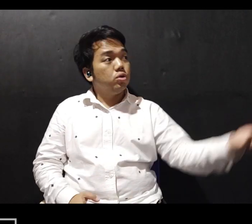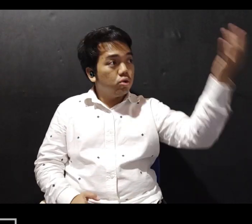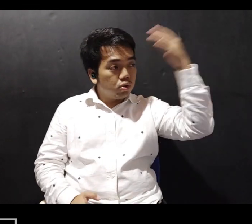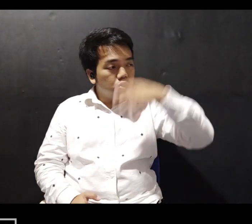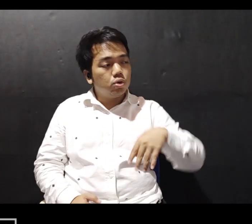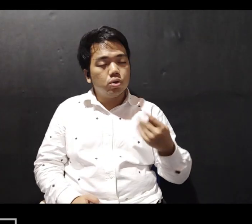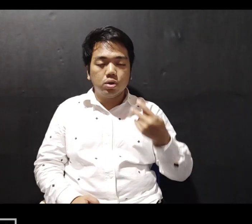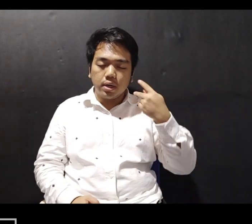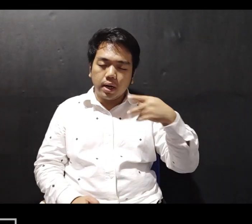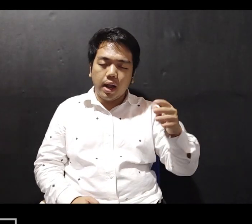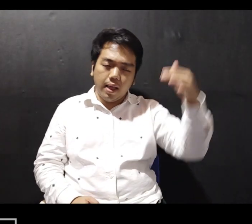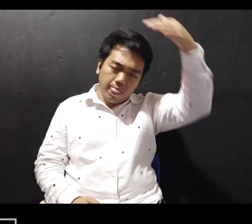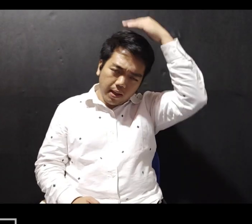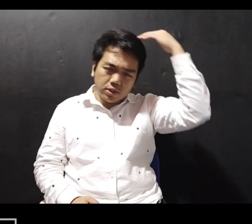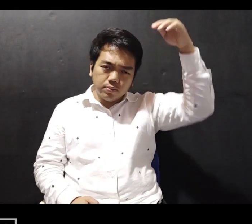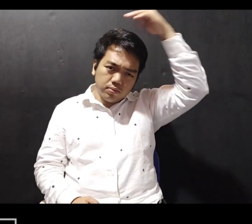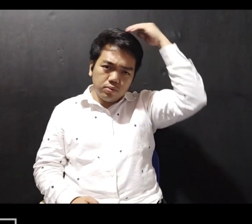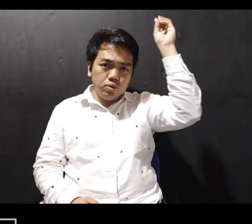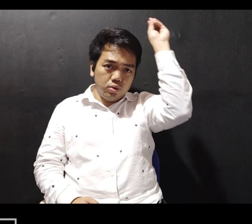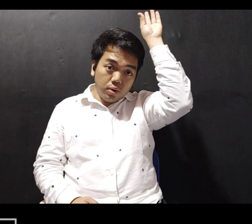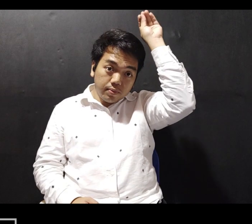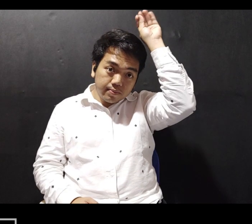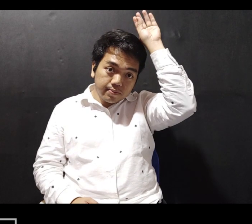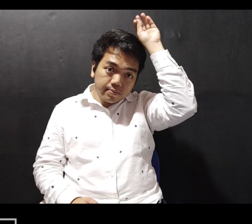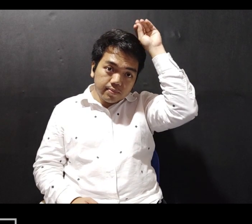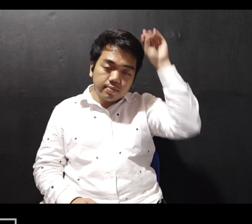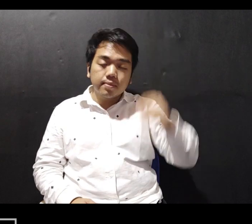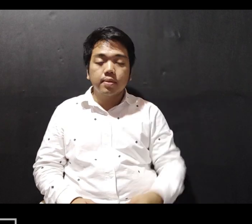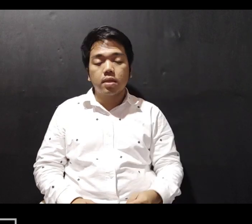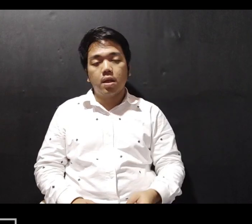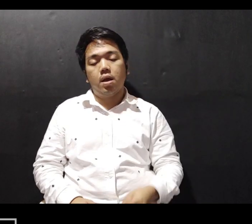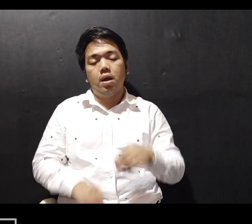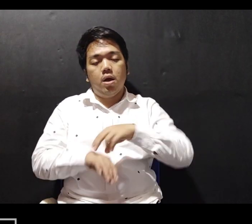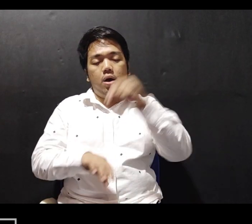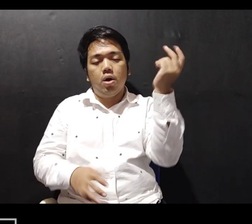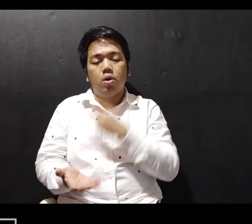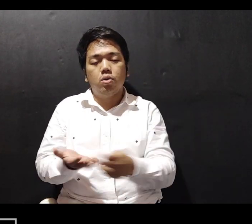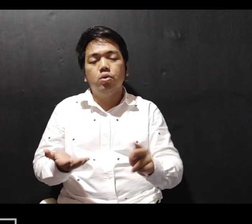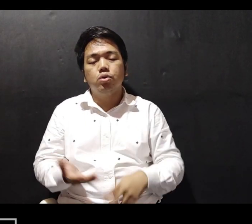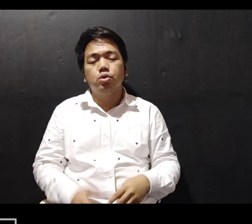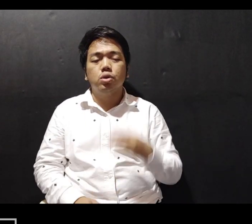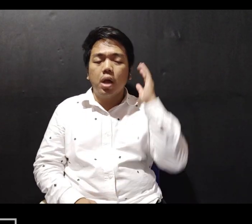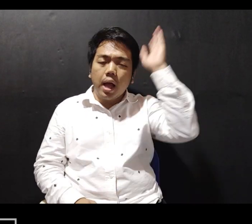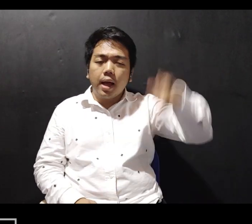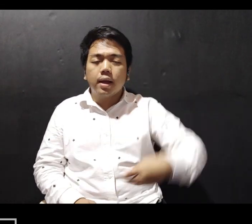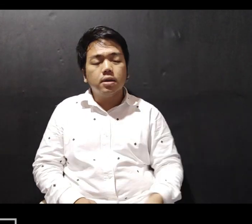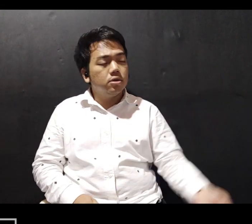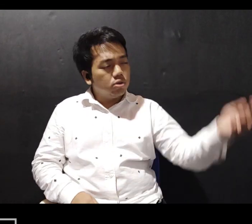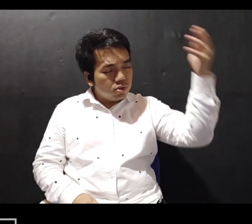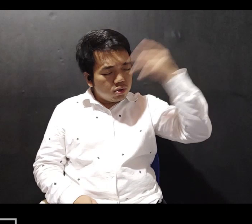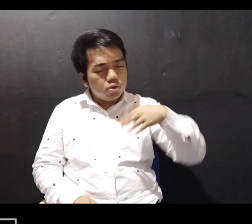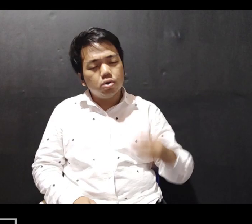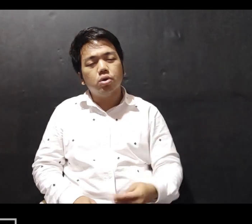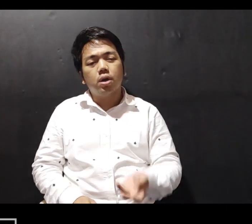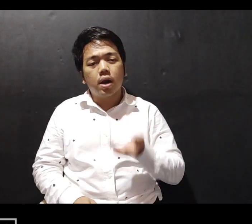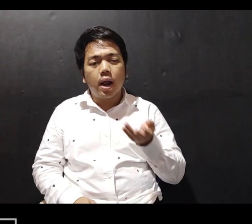Yesus berkata bahwa engkau akan menerima kuasa, yaitu Roh Kudus akan turun ke atas kamu, dan kamu akan menjadi saksiku